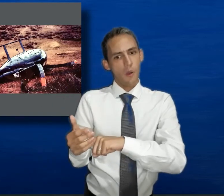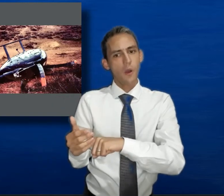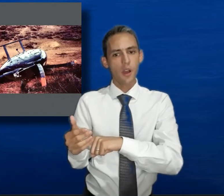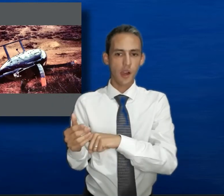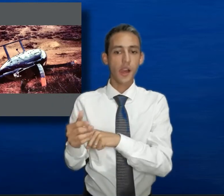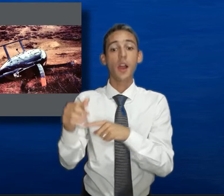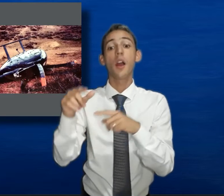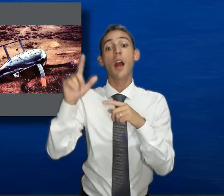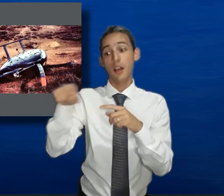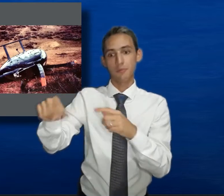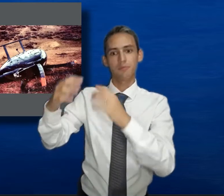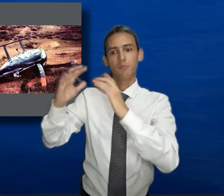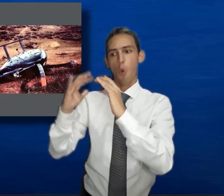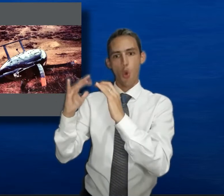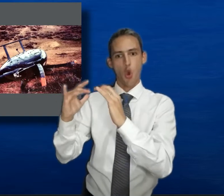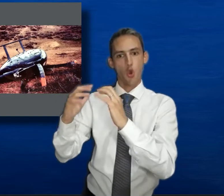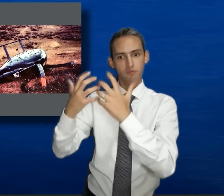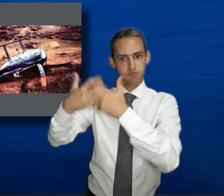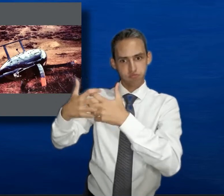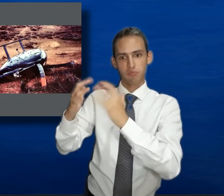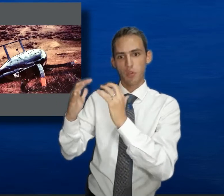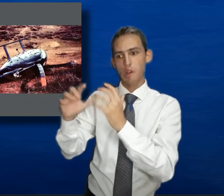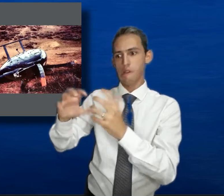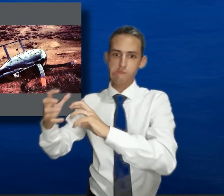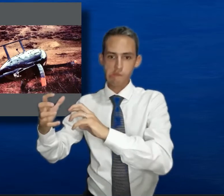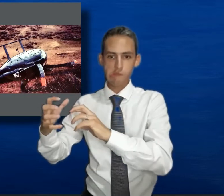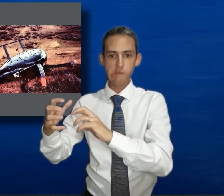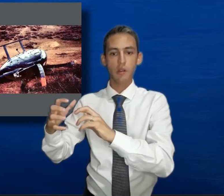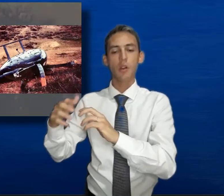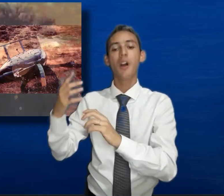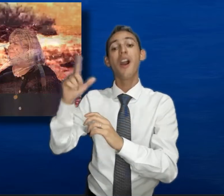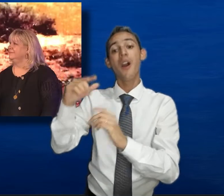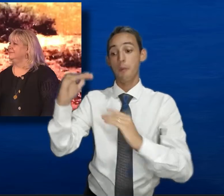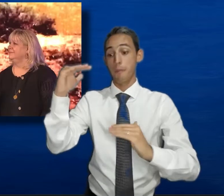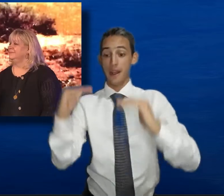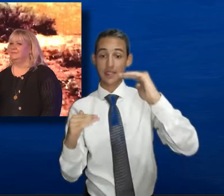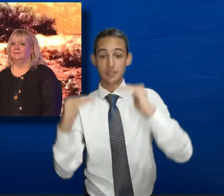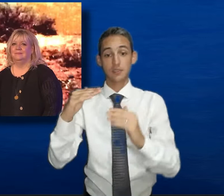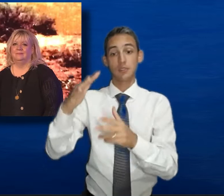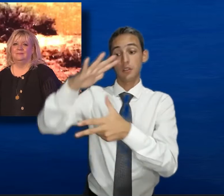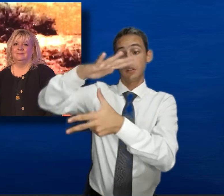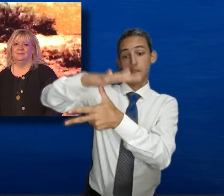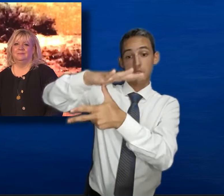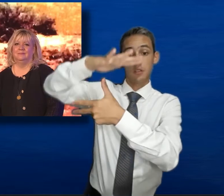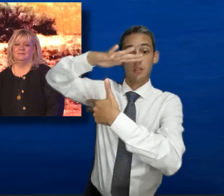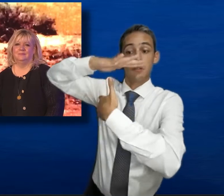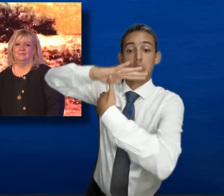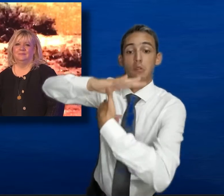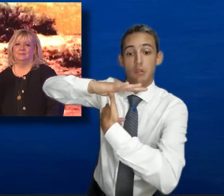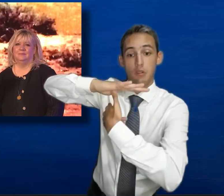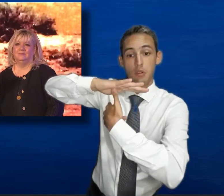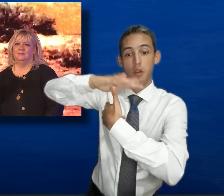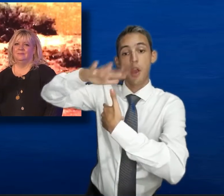helicóptero foi o resultado de um desequilíbrio entre os elementos fundamentais que mantêm o helicóptero no